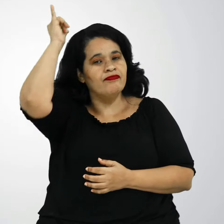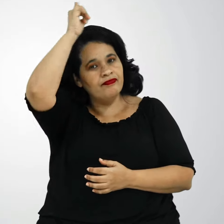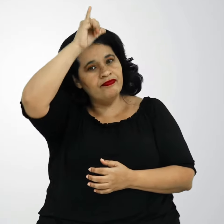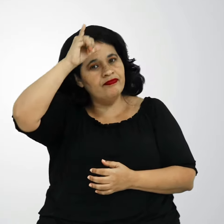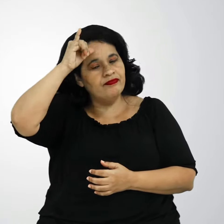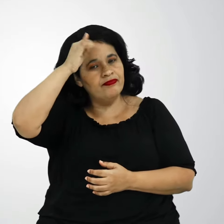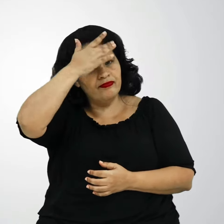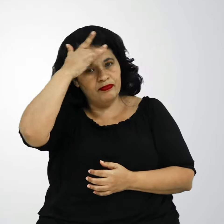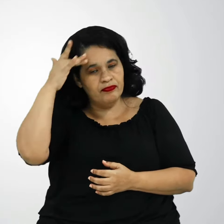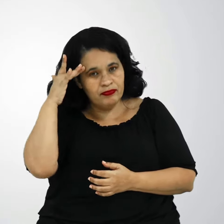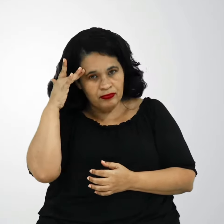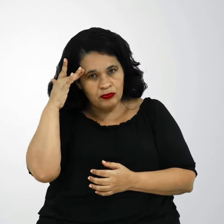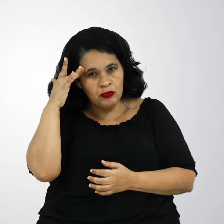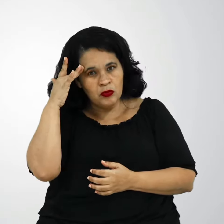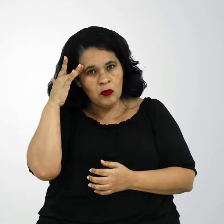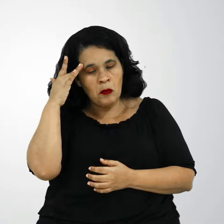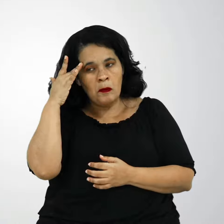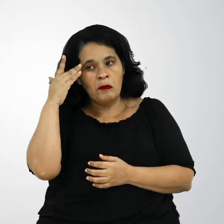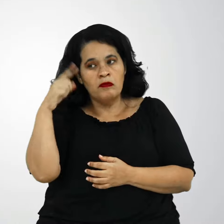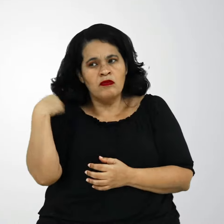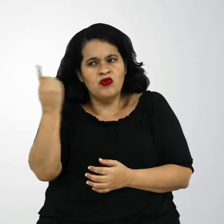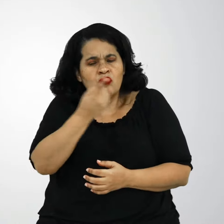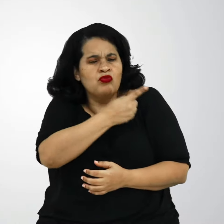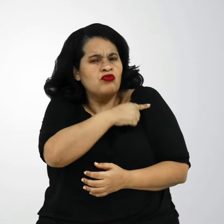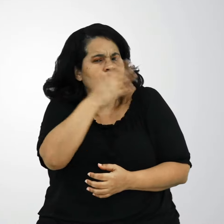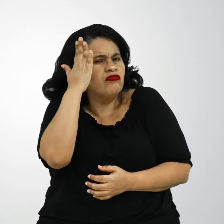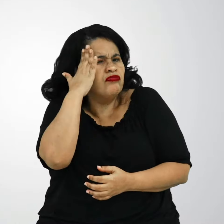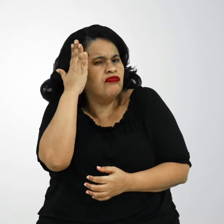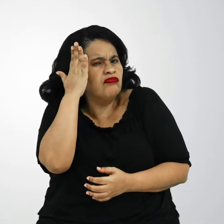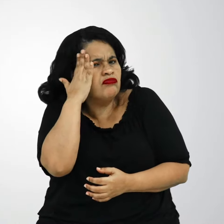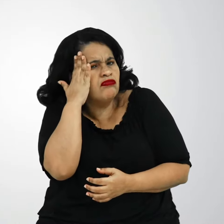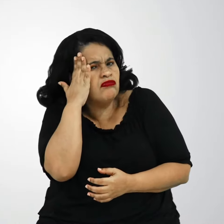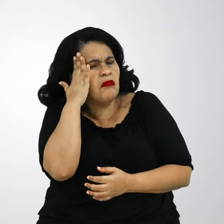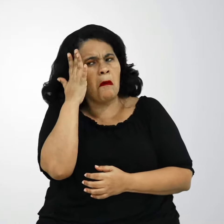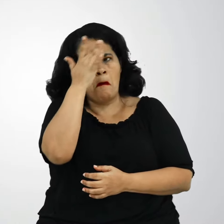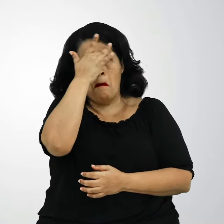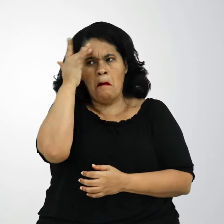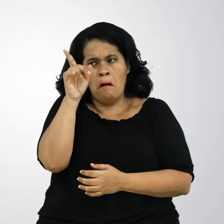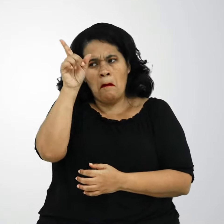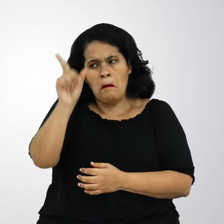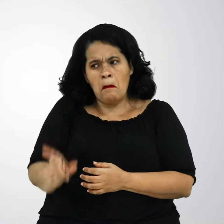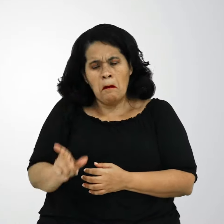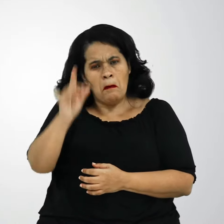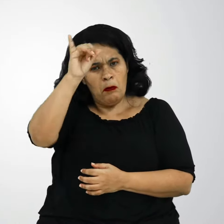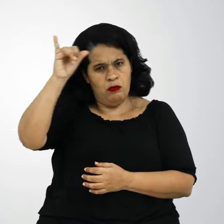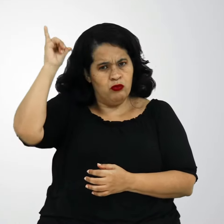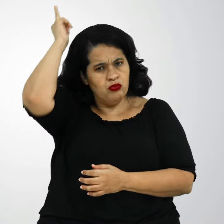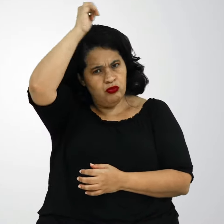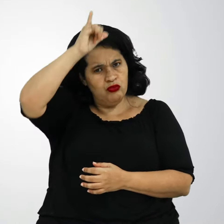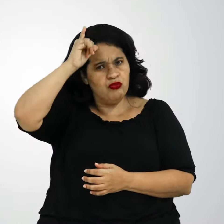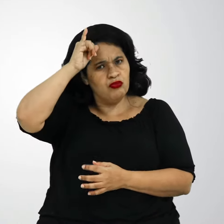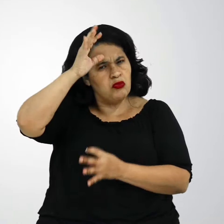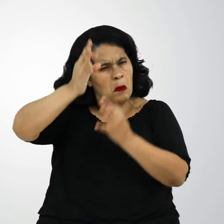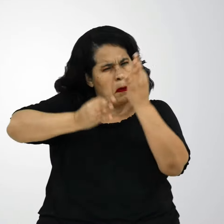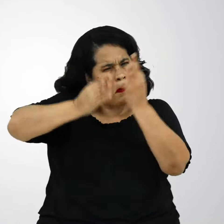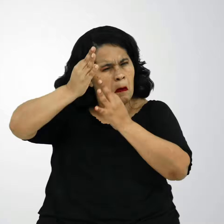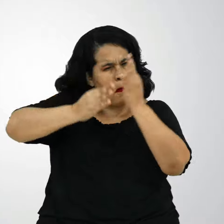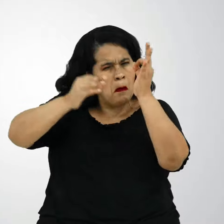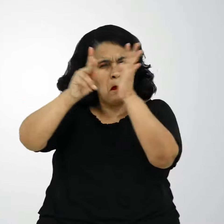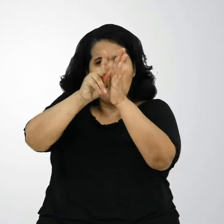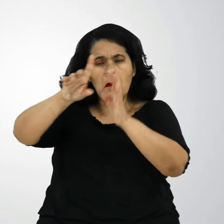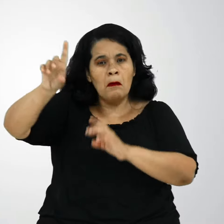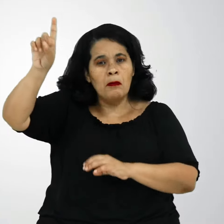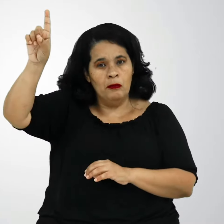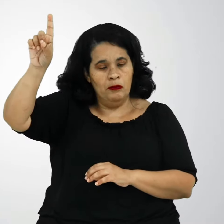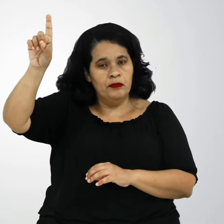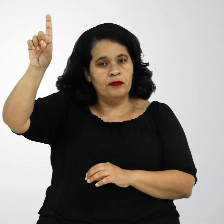Né? Então, esse ungido que nós entendemos aqui, que faz parte do cumprimento de um projeto maior de Deus para a